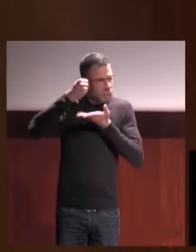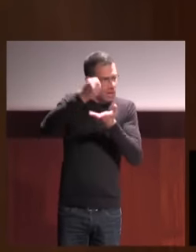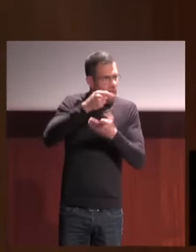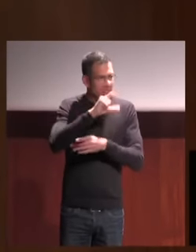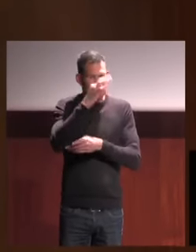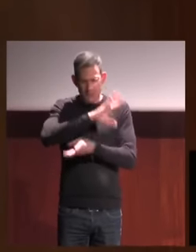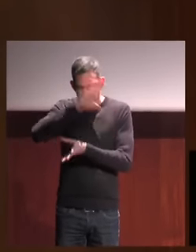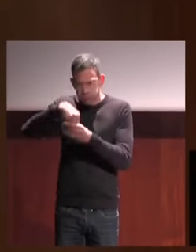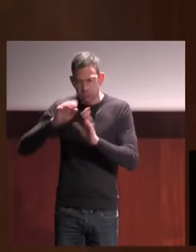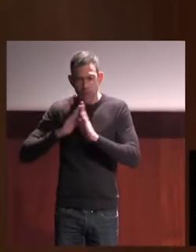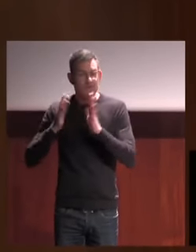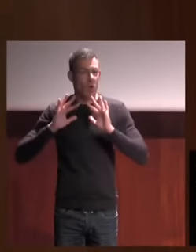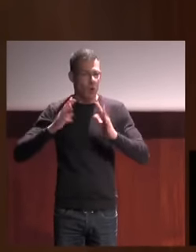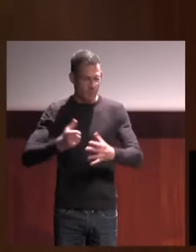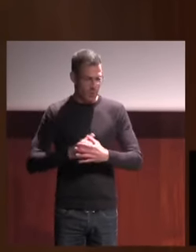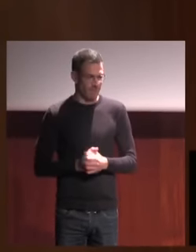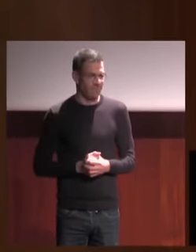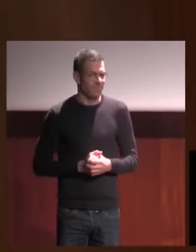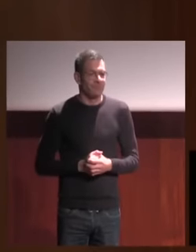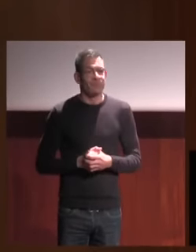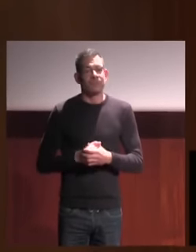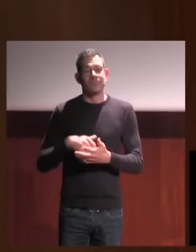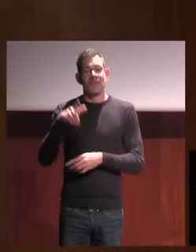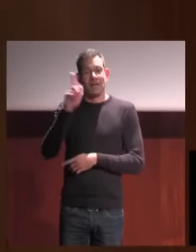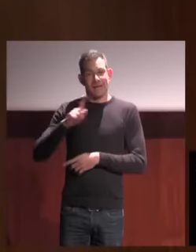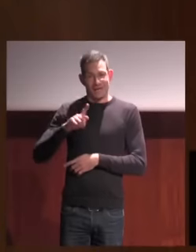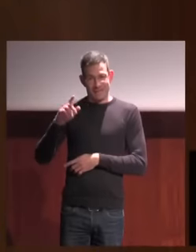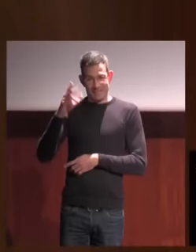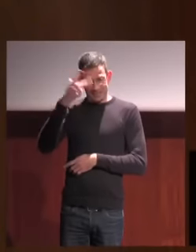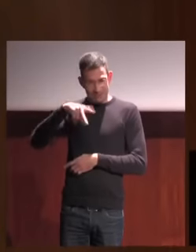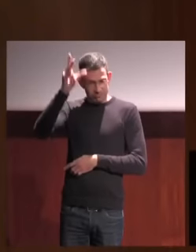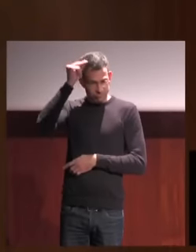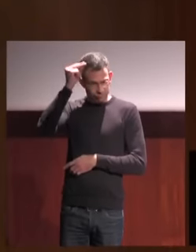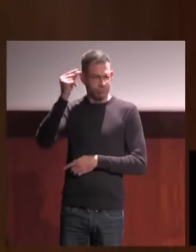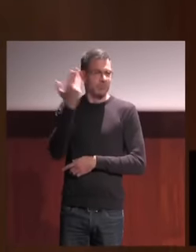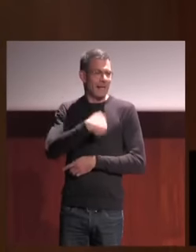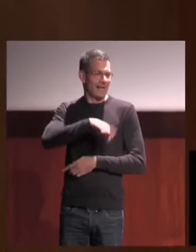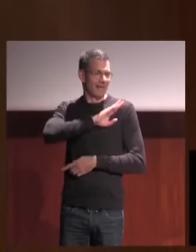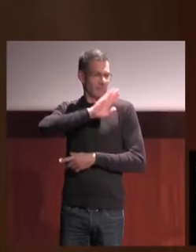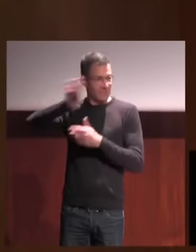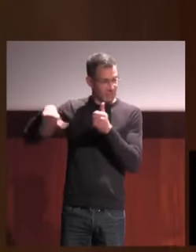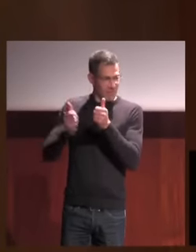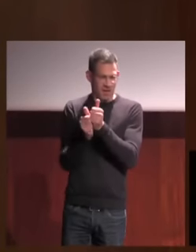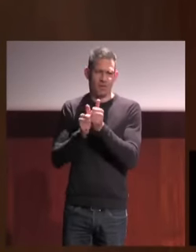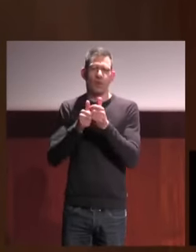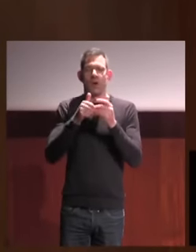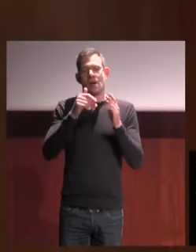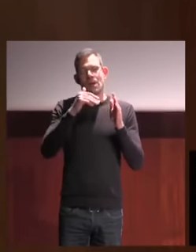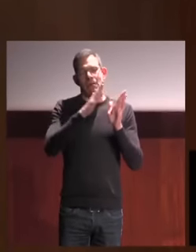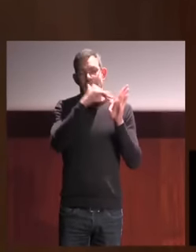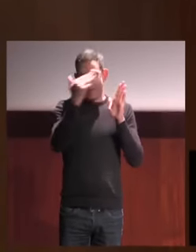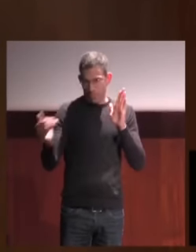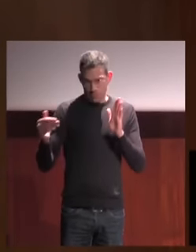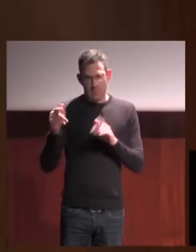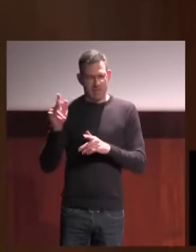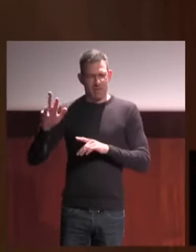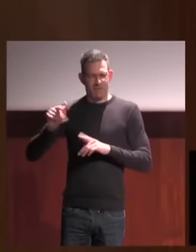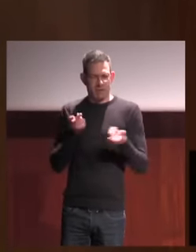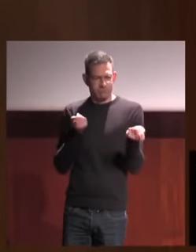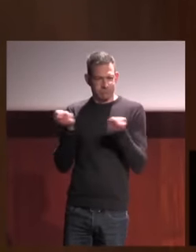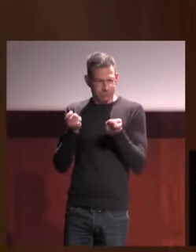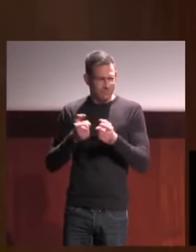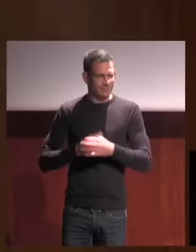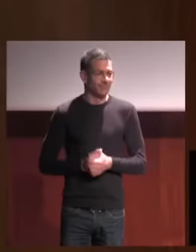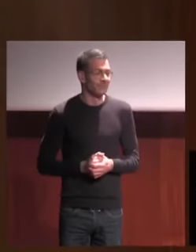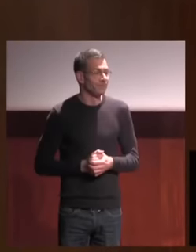livre. Gladys Chouanet, responsable adjointe de la médiathèque de la Canopée, mènera la discussion.